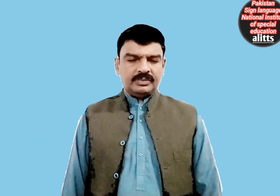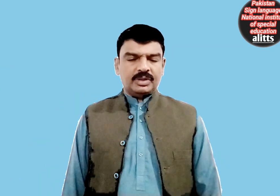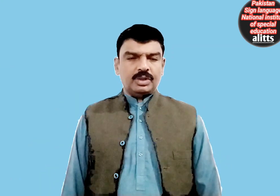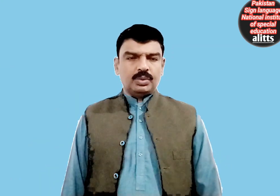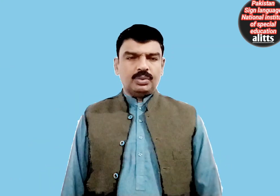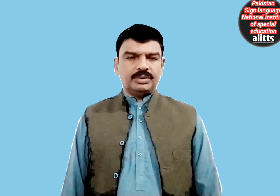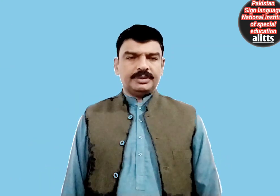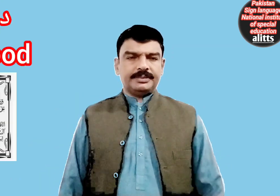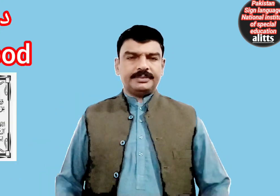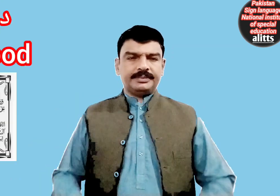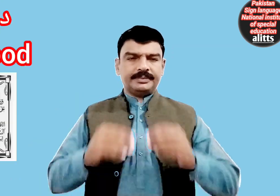दरूद,